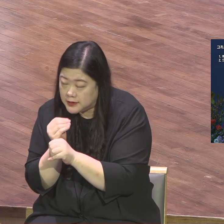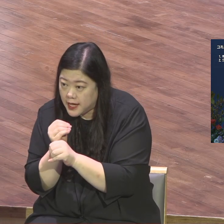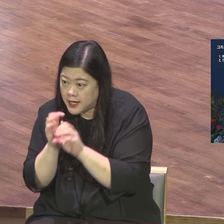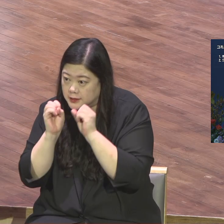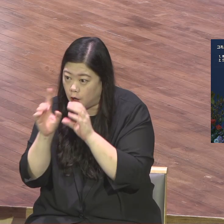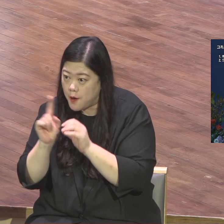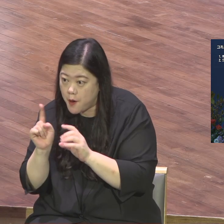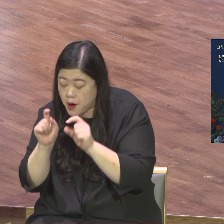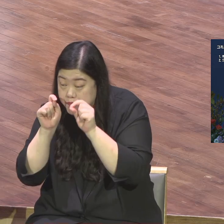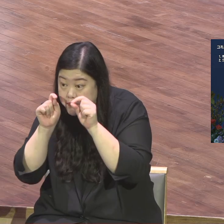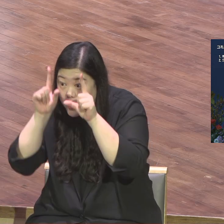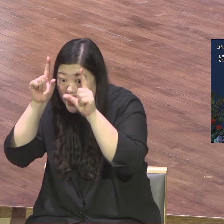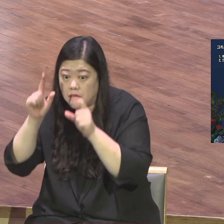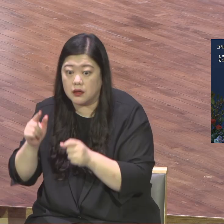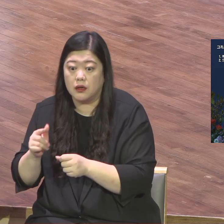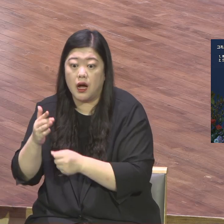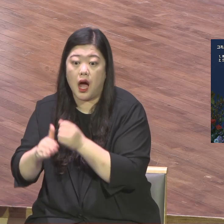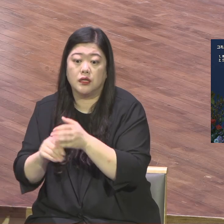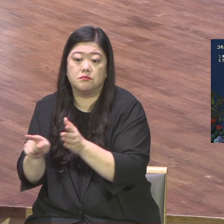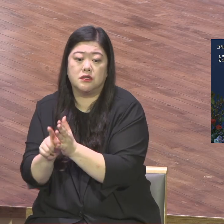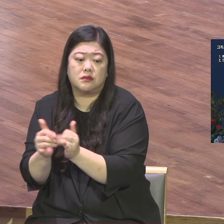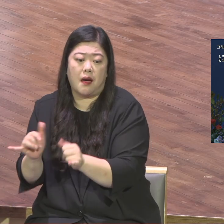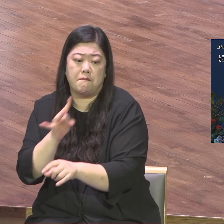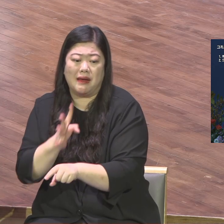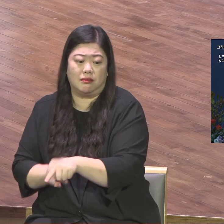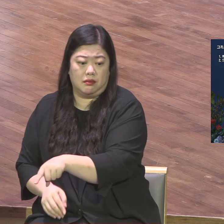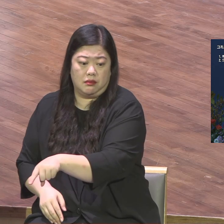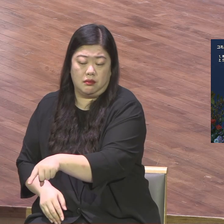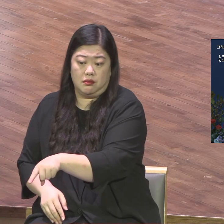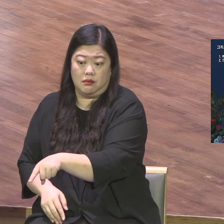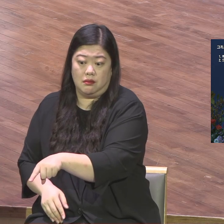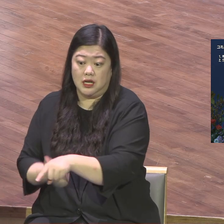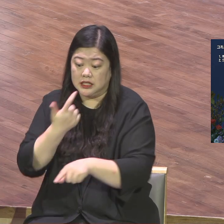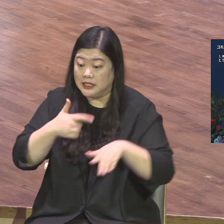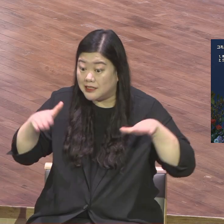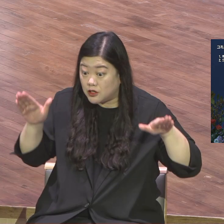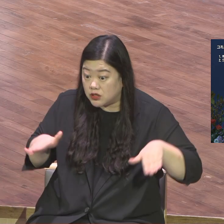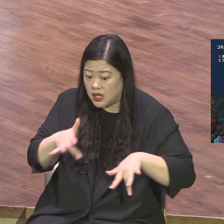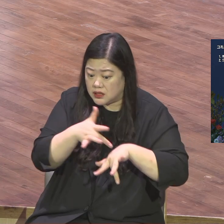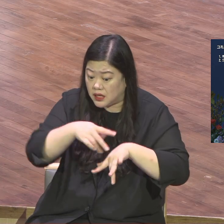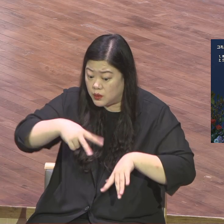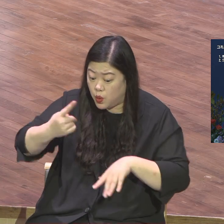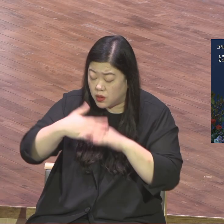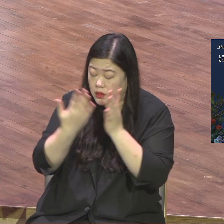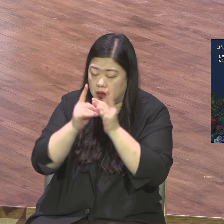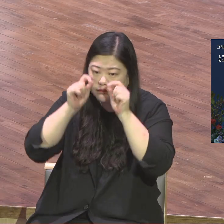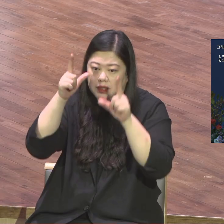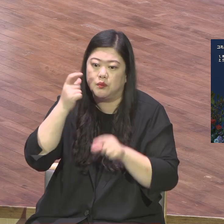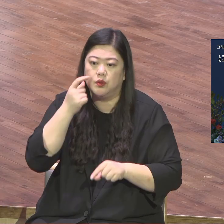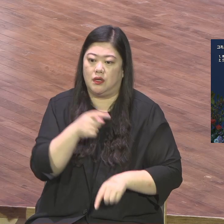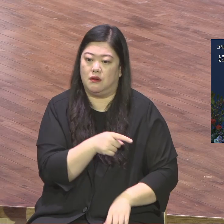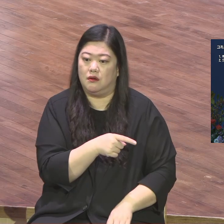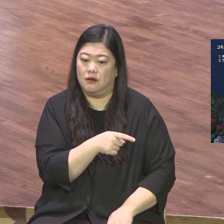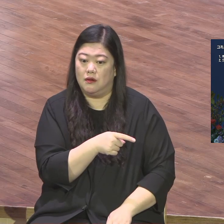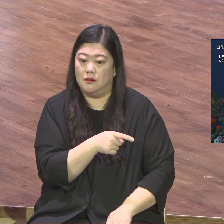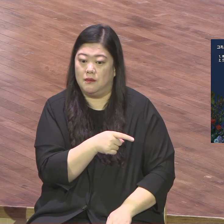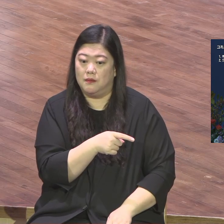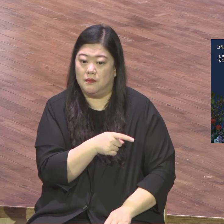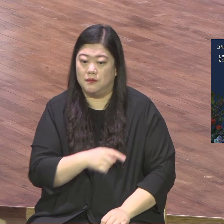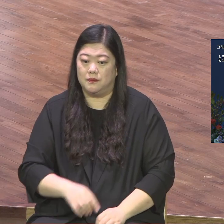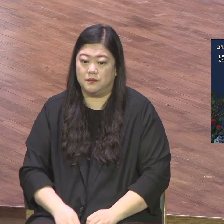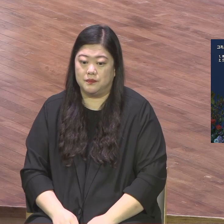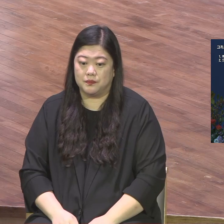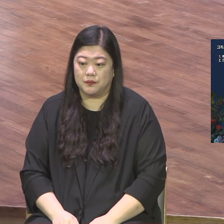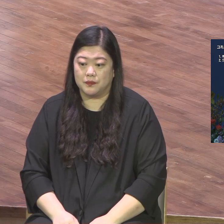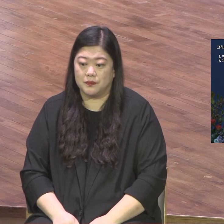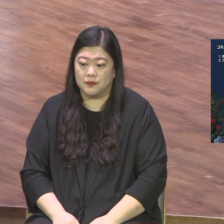귀신이고. 그만큼 교회의 존재감, 사명이 크고 놀랍다는 것입니다. 특별히 영계 모든 성도를 하나님께서